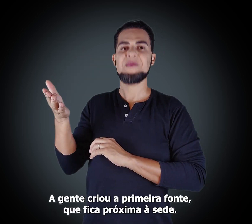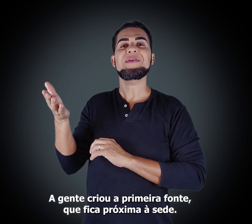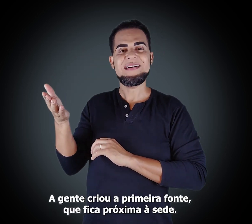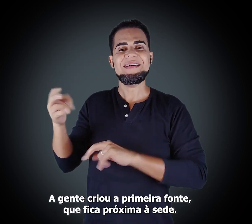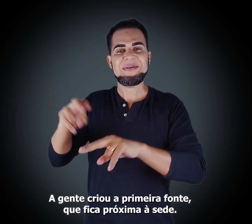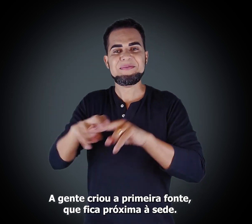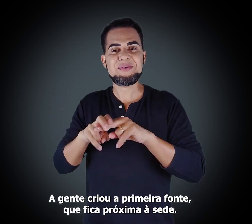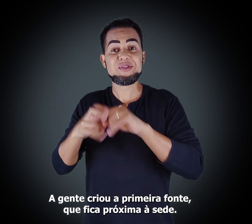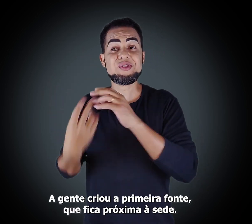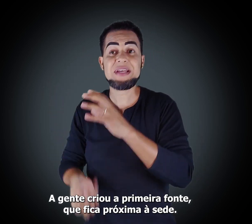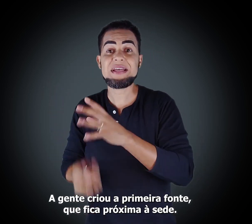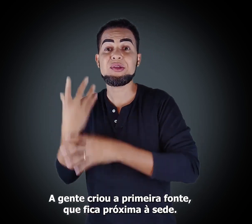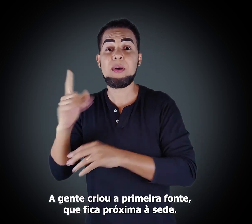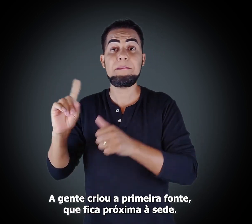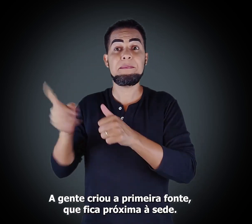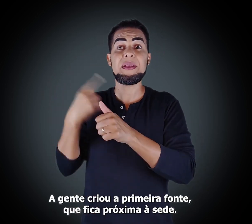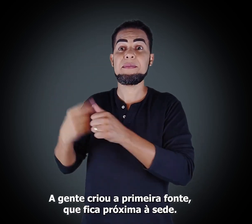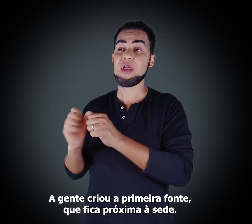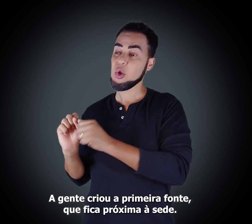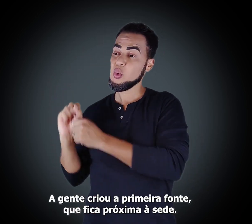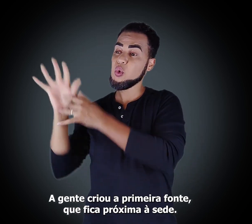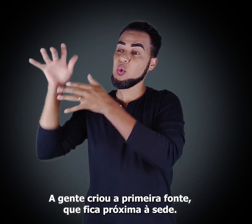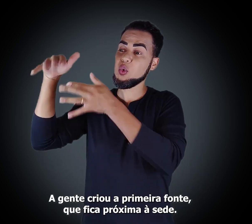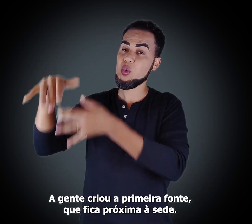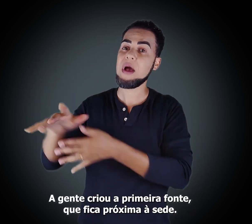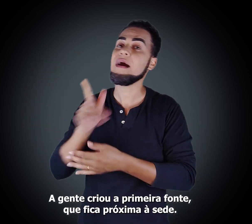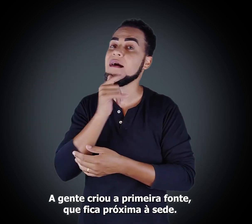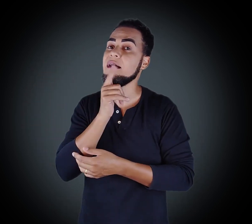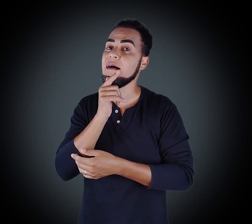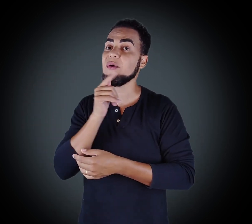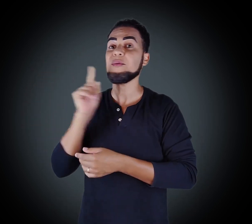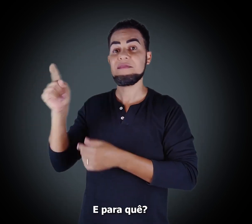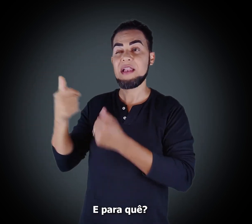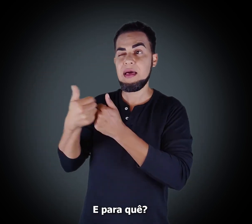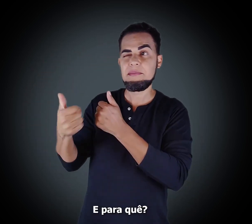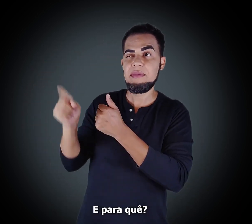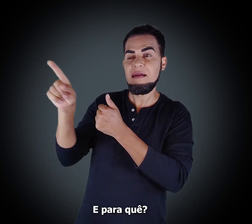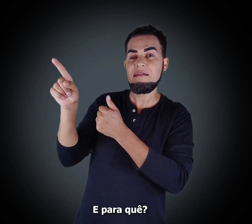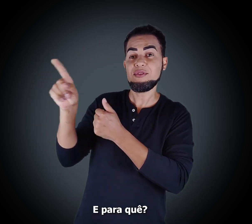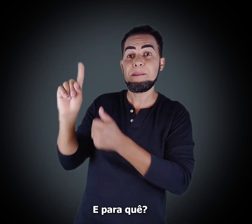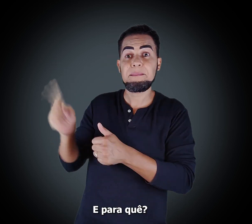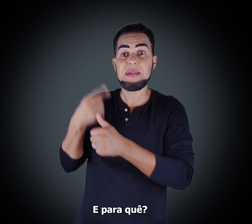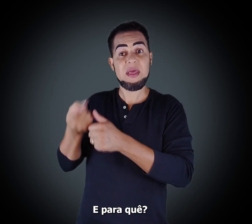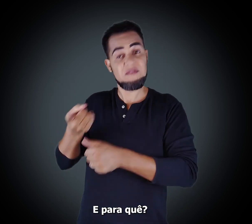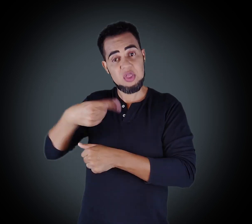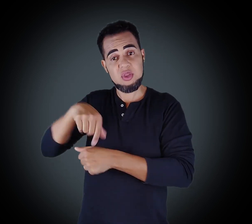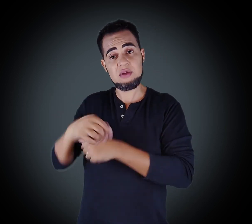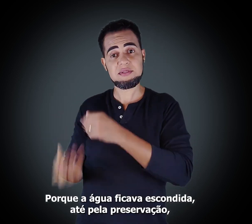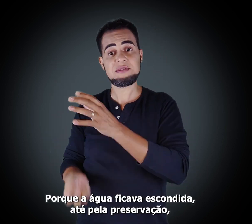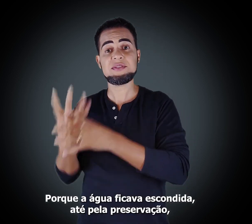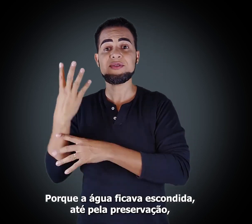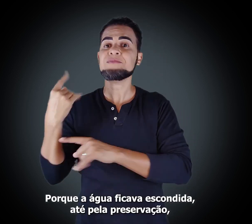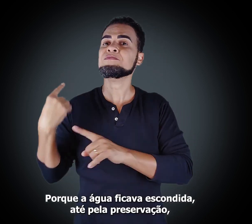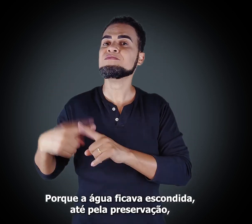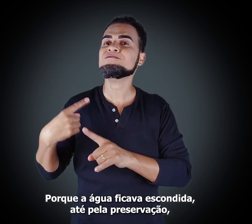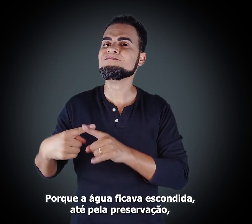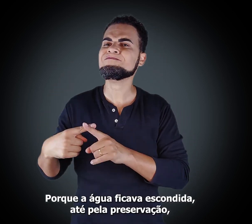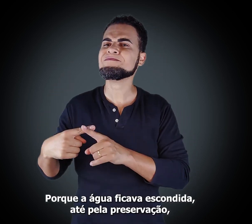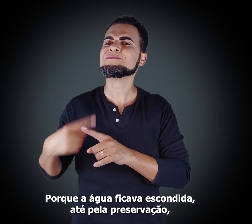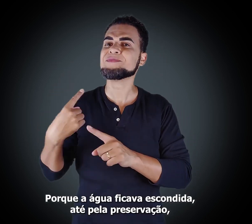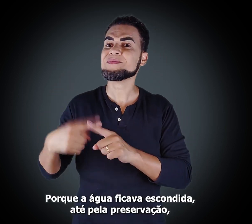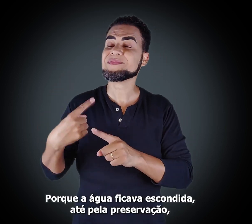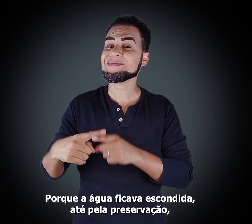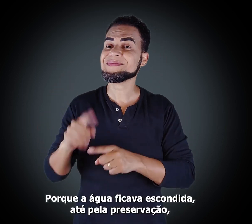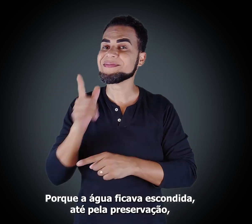A gente criou a primeira fonte que fica próxima à sede, né? E para quê? Porque a